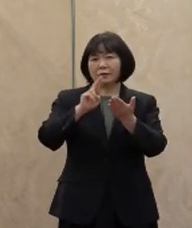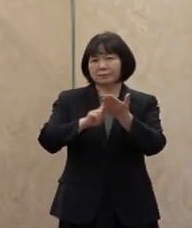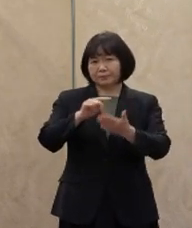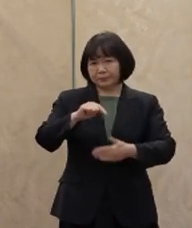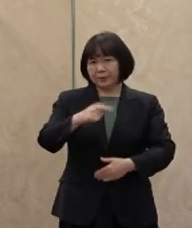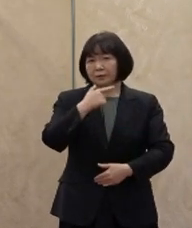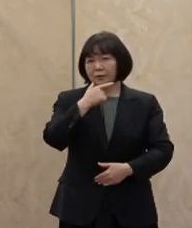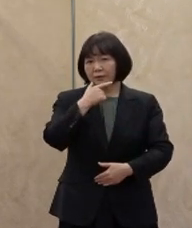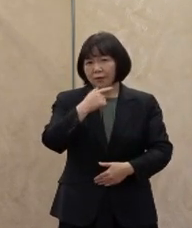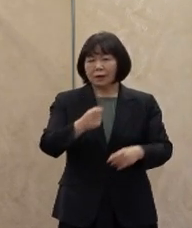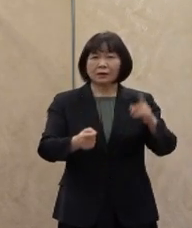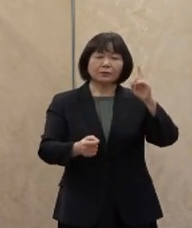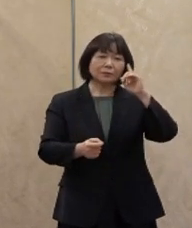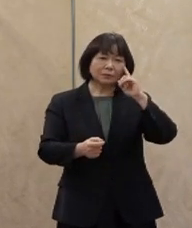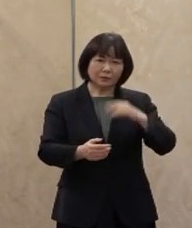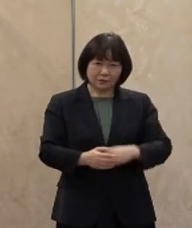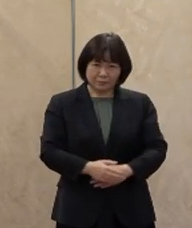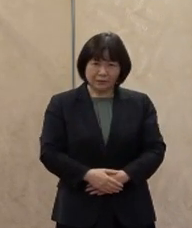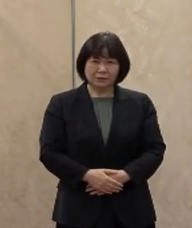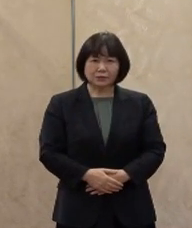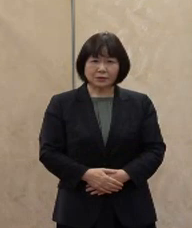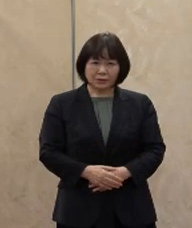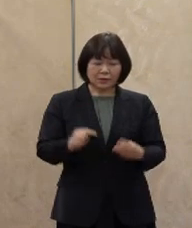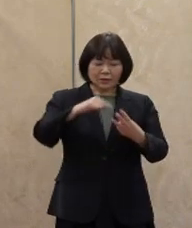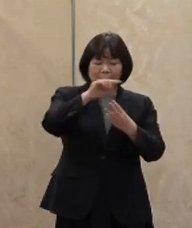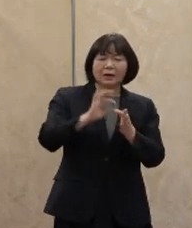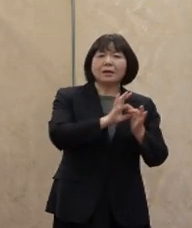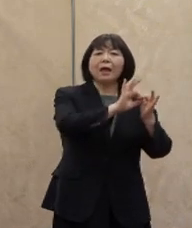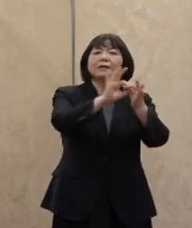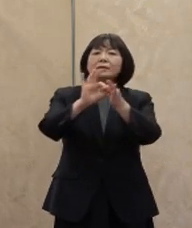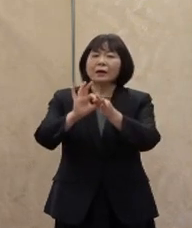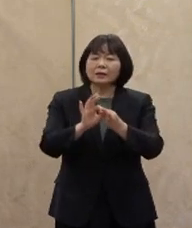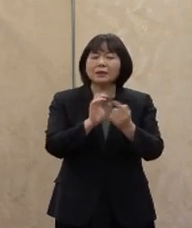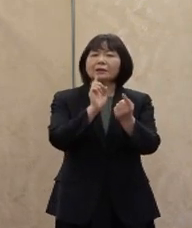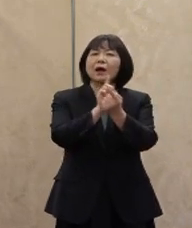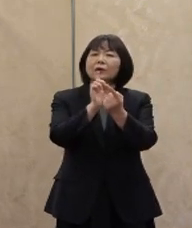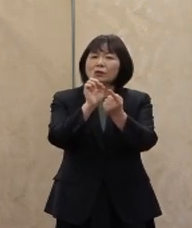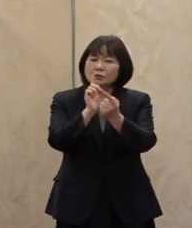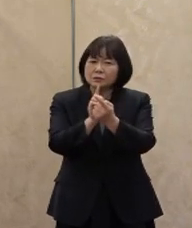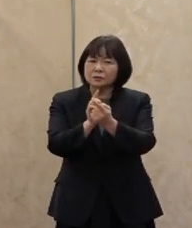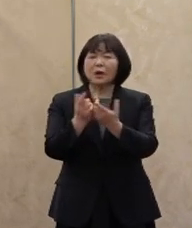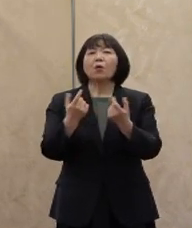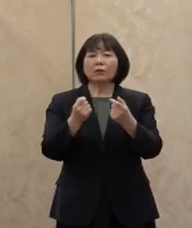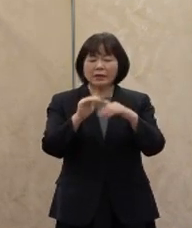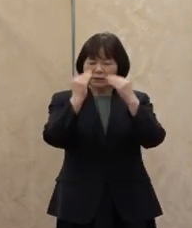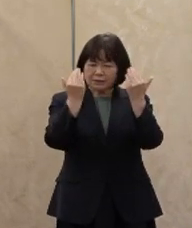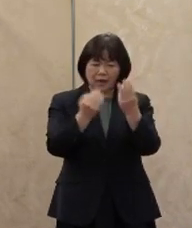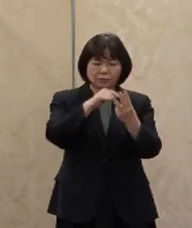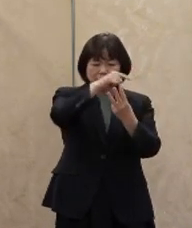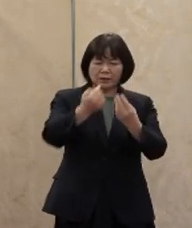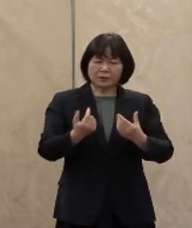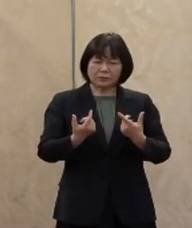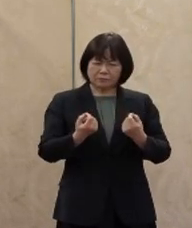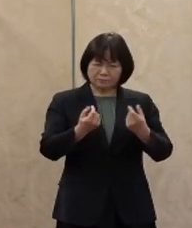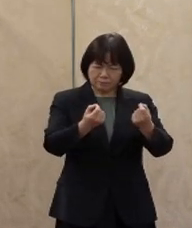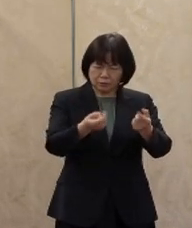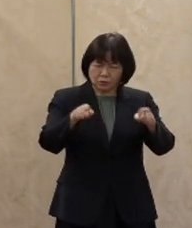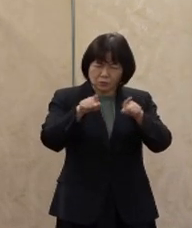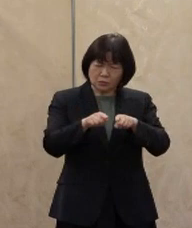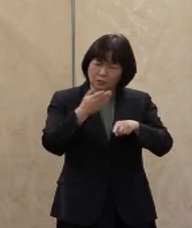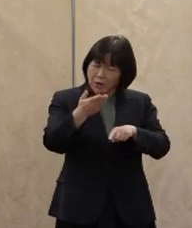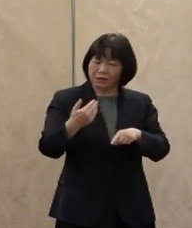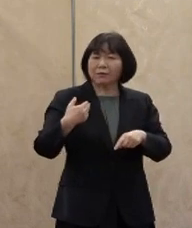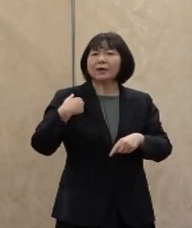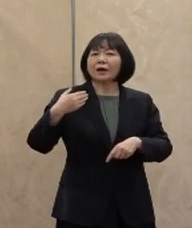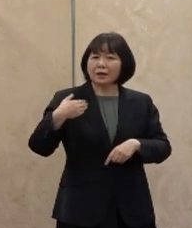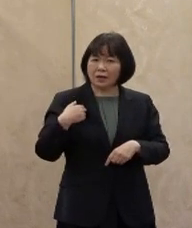いというふうにあの思います。あの連携して対応するという部分では変わりませんが、ずっと足並みが一緒かどうかはちょっとここは分からない、ただ連